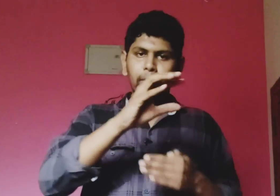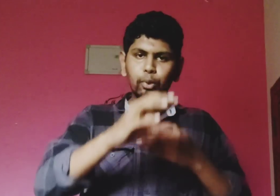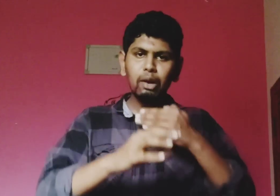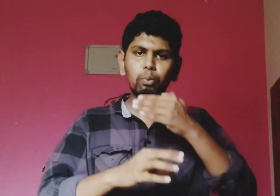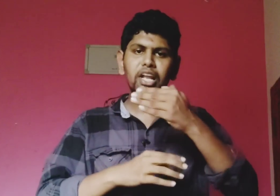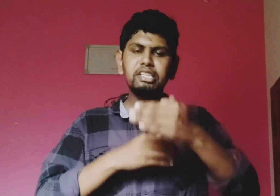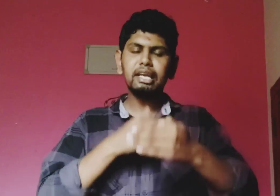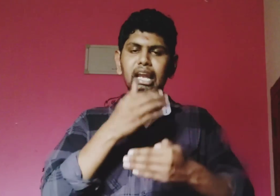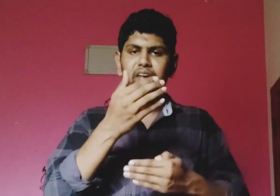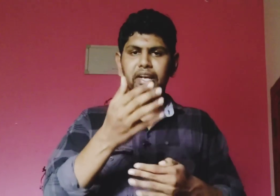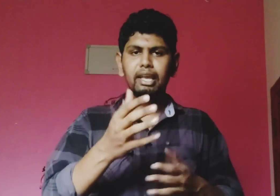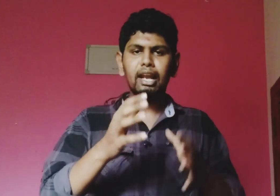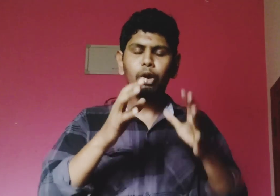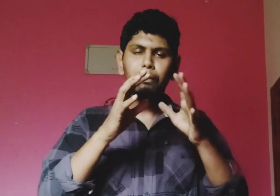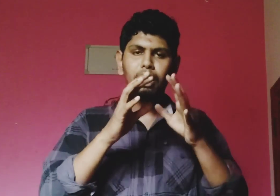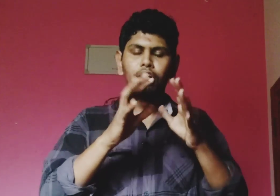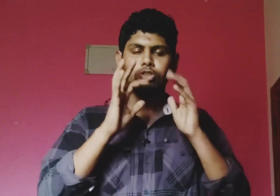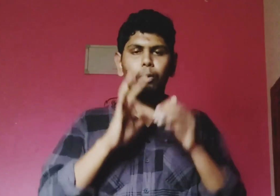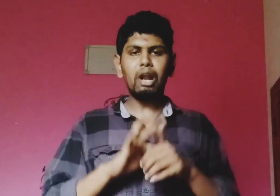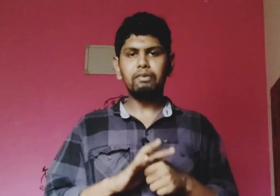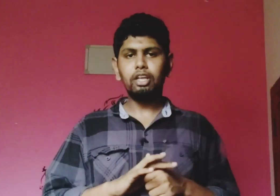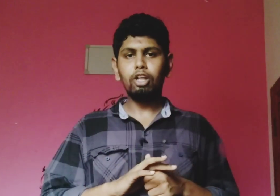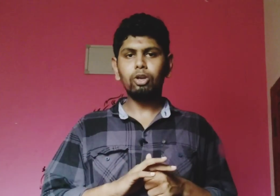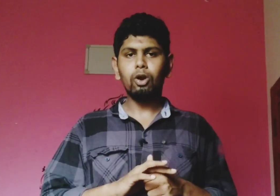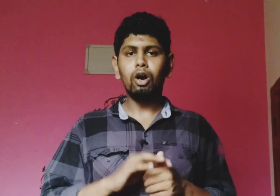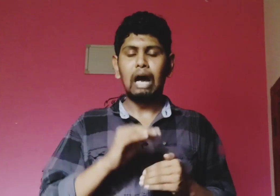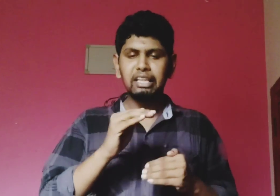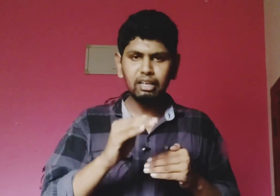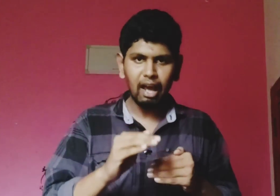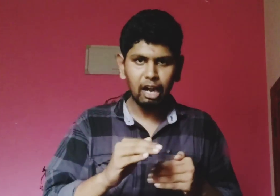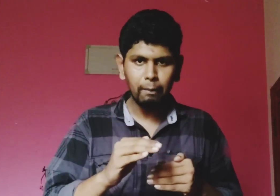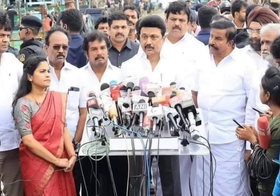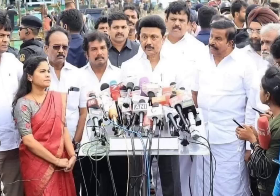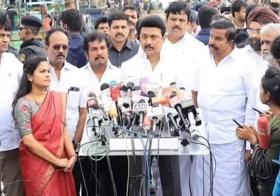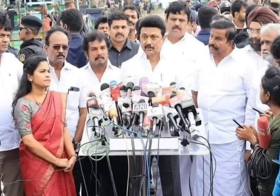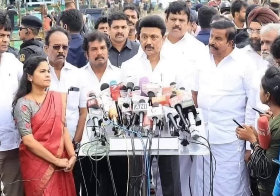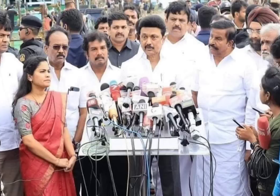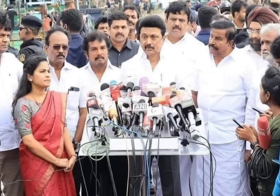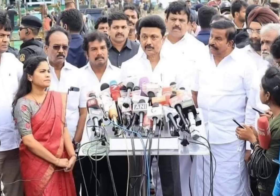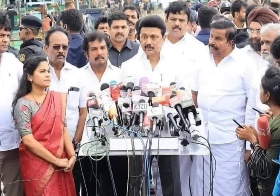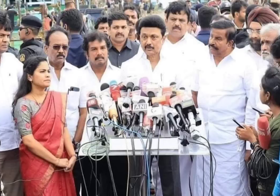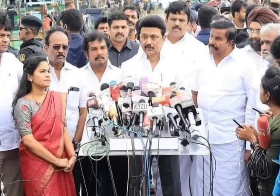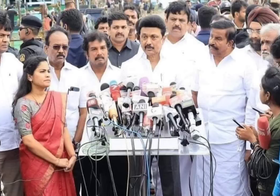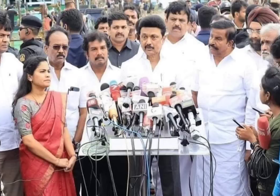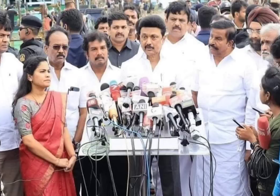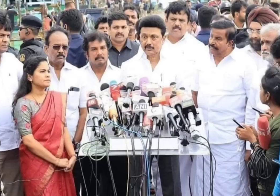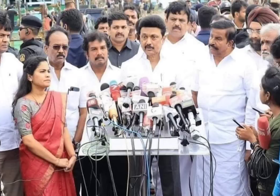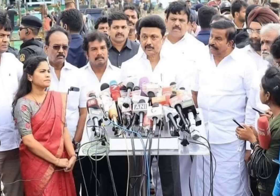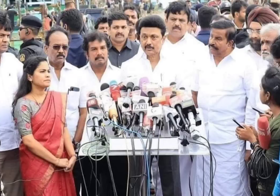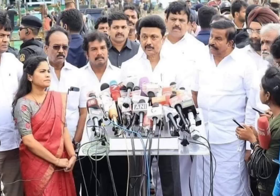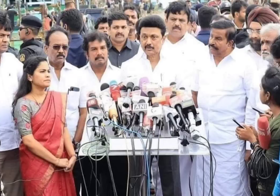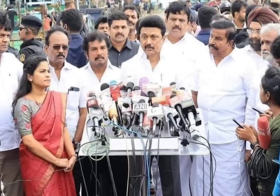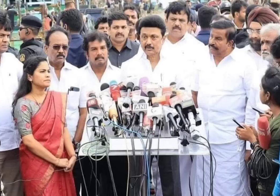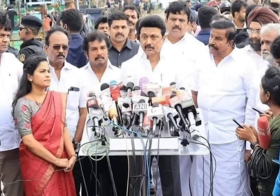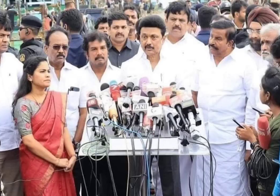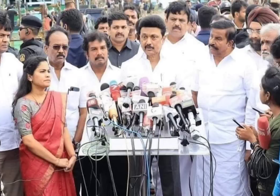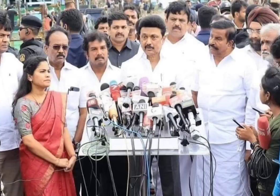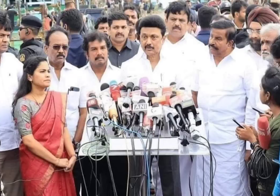புயல் முன்னெச்சரிக்கை நடவடிக்கைகளை ரொம்ப சூப்பரா வந்து எடுத்திருக்கோம், அதன் காரணமாக நிறைய பேர் வந்து ஃபோன் பண்ணி எனக்கு வந்து பாராட்டுகள் வந்து தெரிவிச்சாங்க.